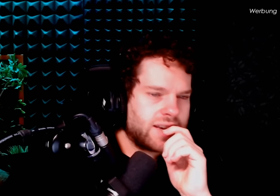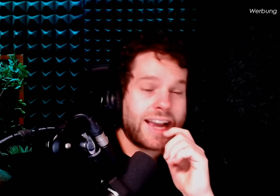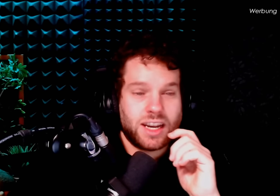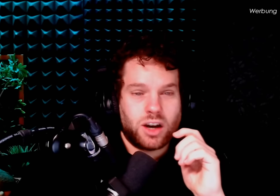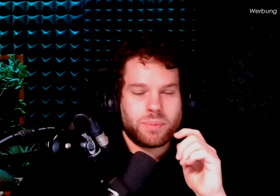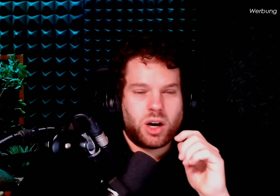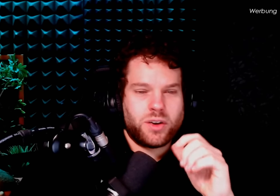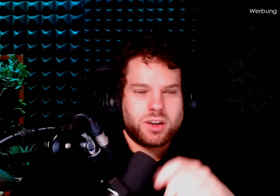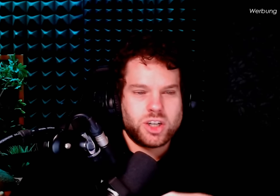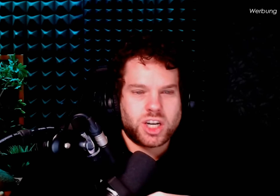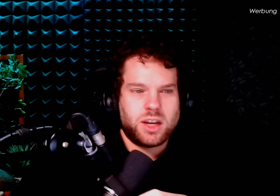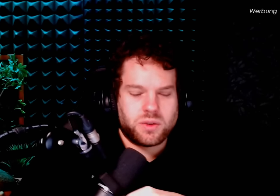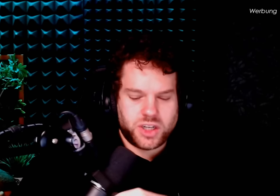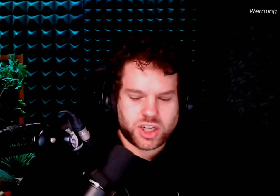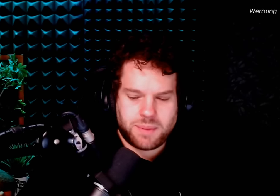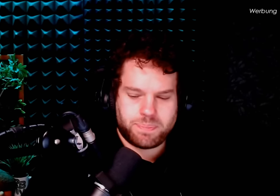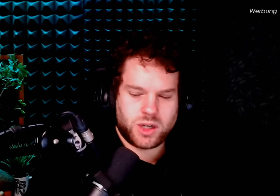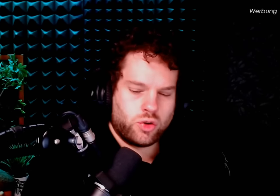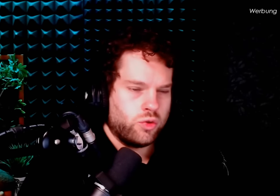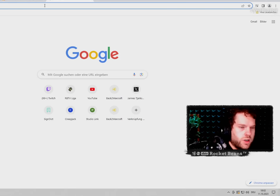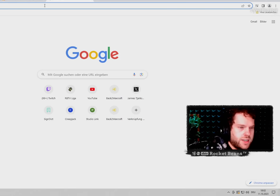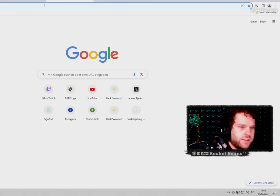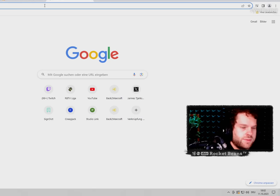Ja, genau. Dann brauchen wir noch eine Entscheidung. Wie schreibt man googeln?